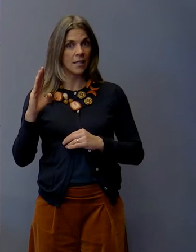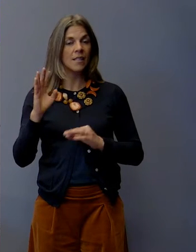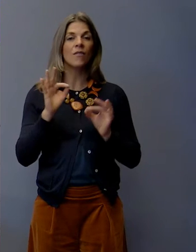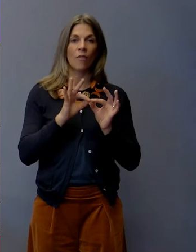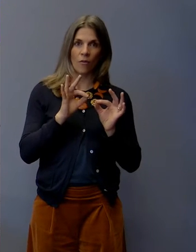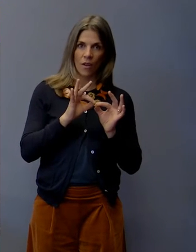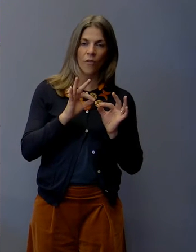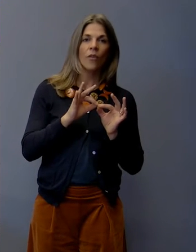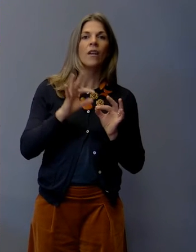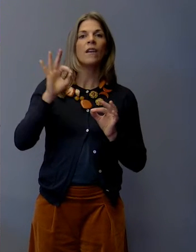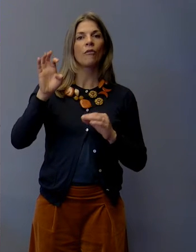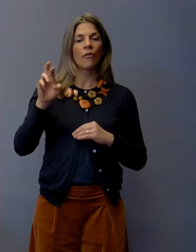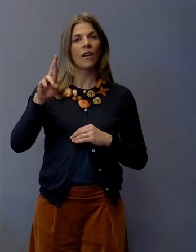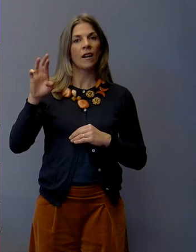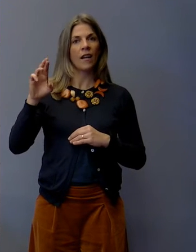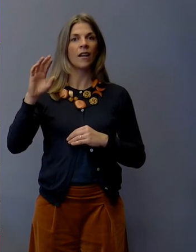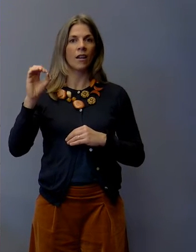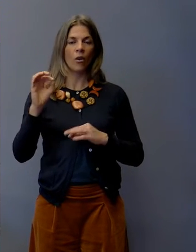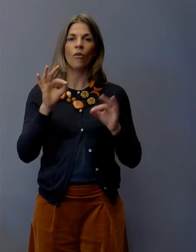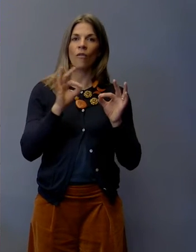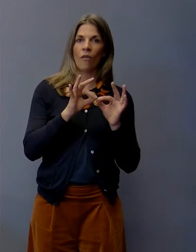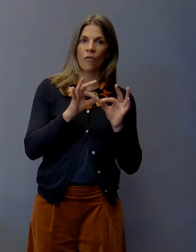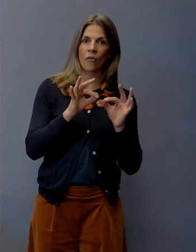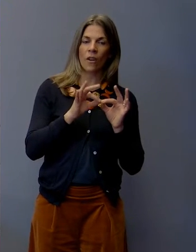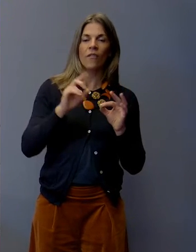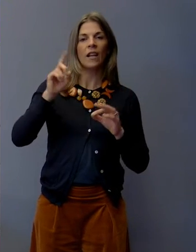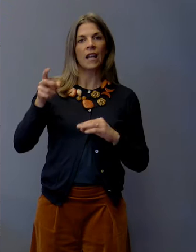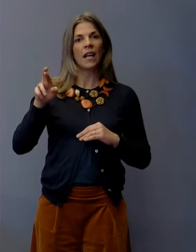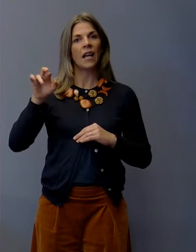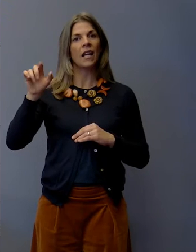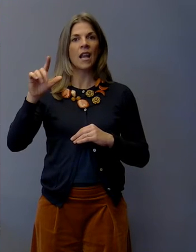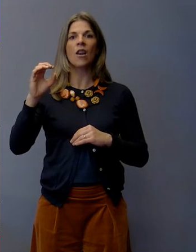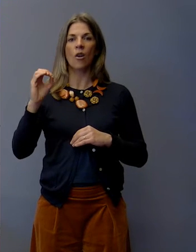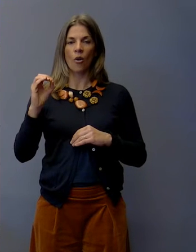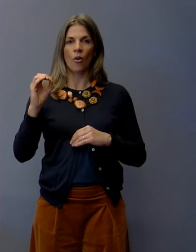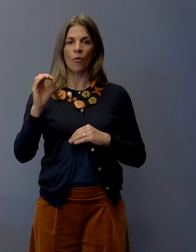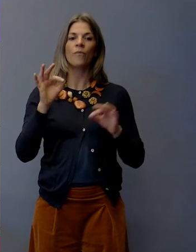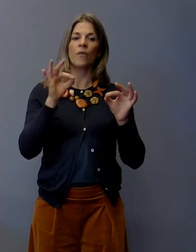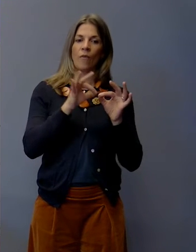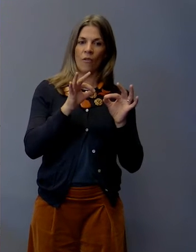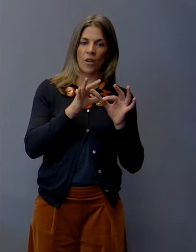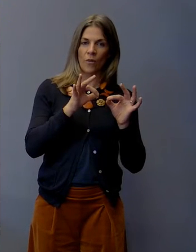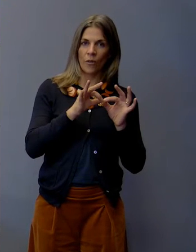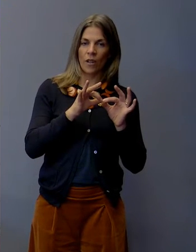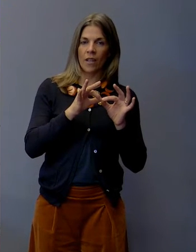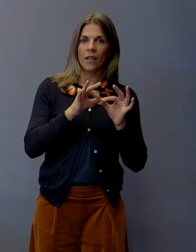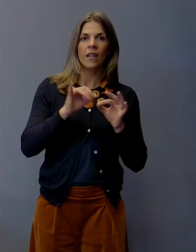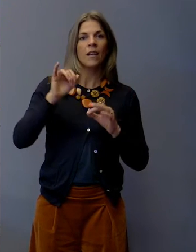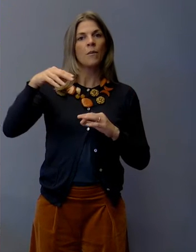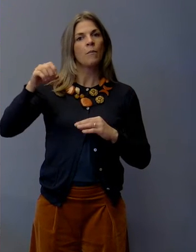consigliere ferrero favorevole consigliere grillo clamore monet consigliere